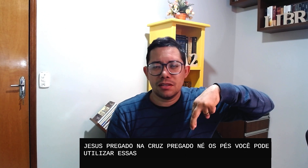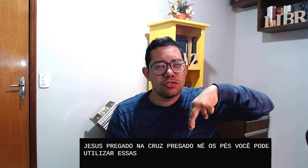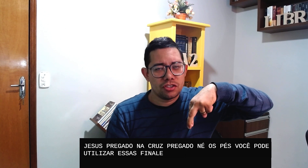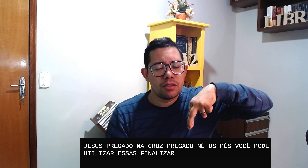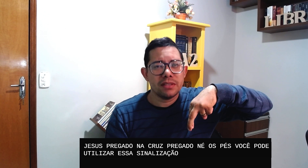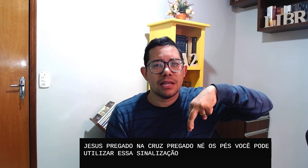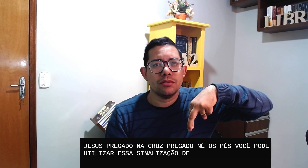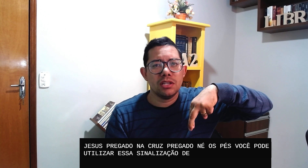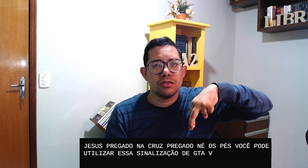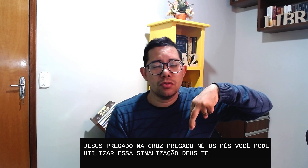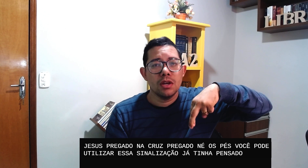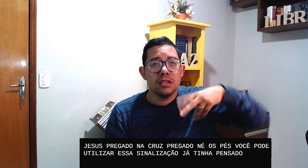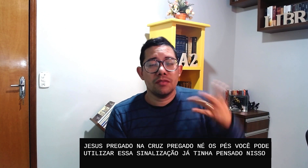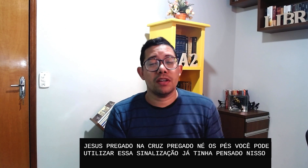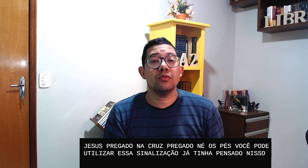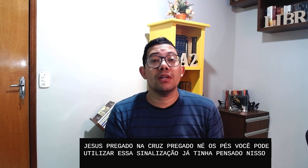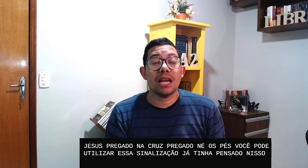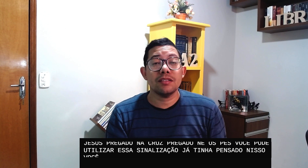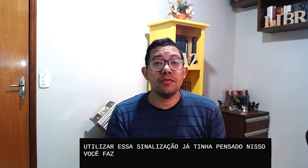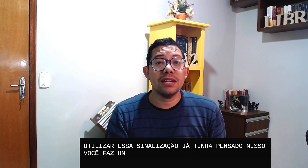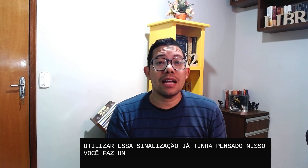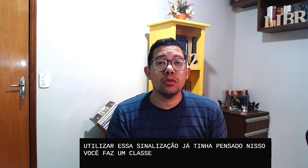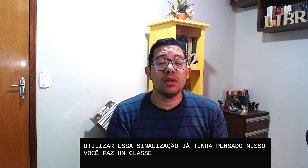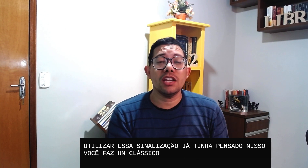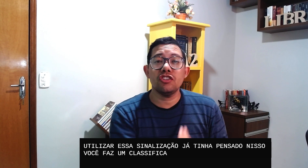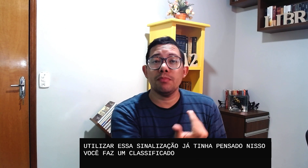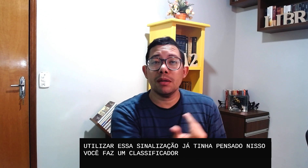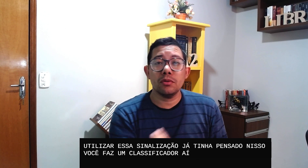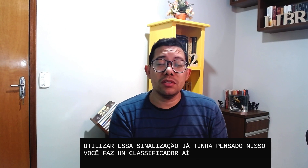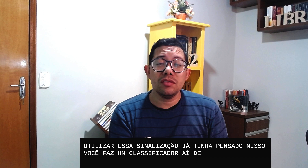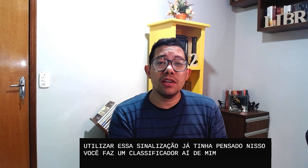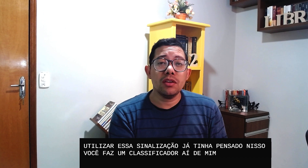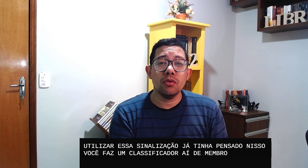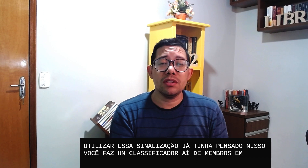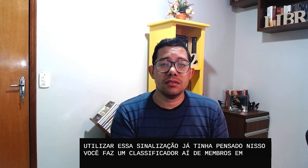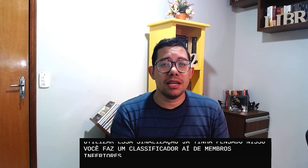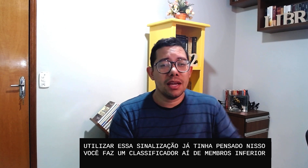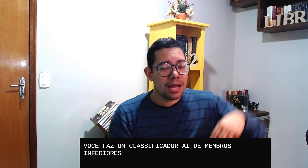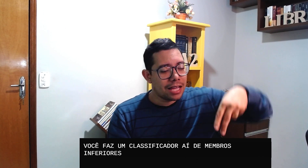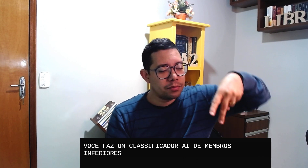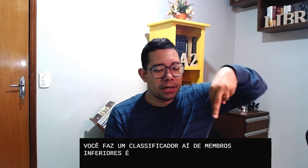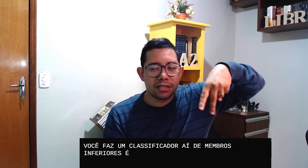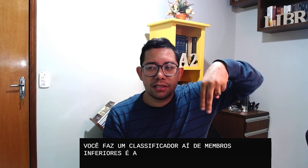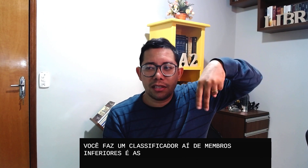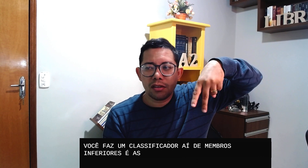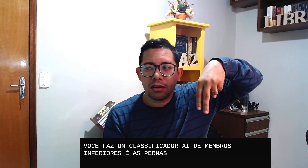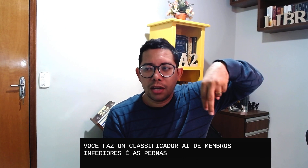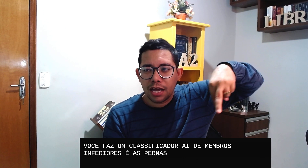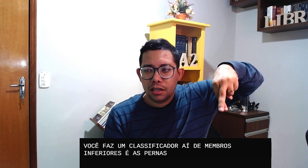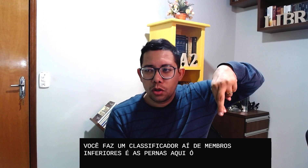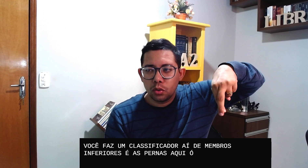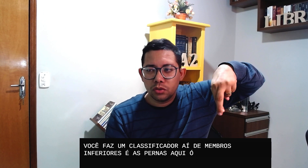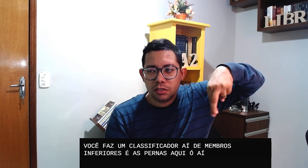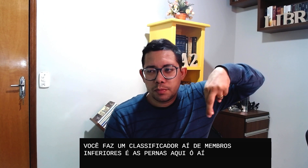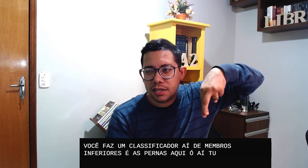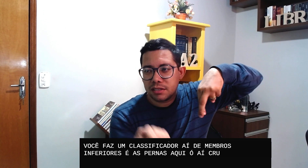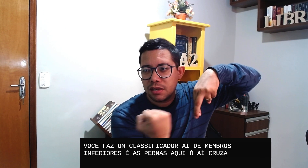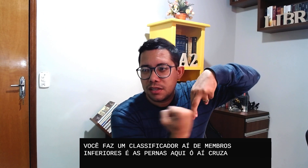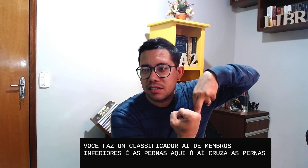Já tinha pensado nisso? Você faz um classificador aí de membros inferiores, né? As pernas aqui, ó. Aí cruza as pernas e aí você